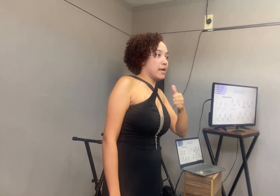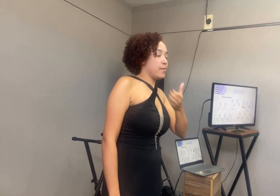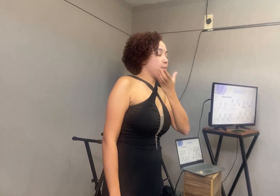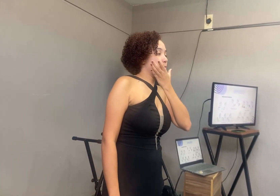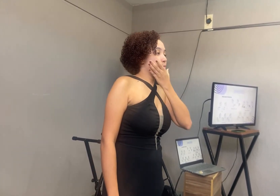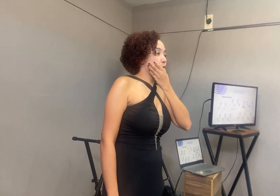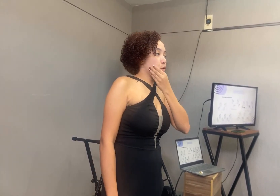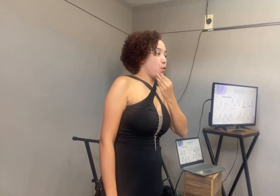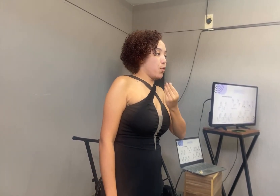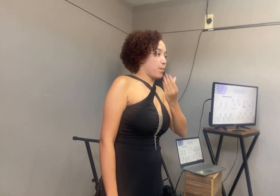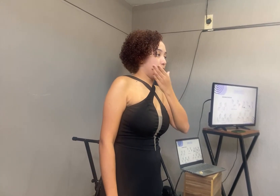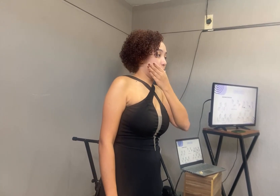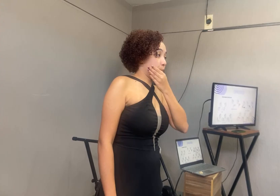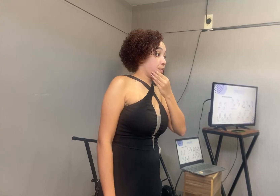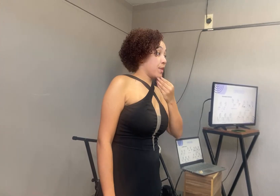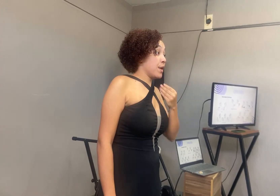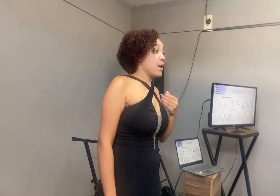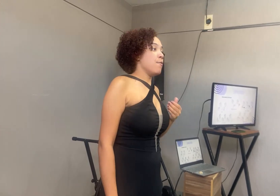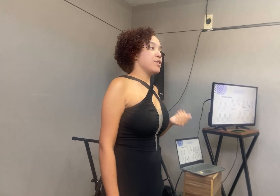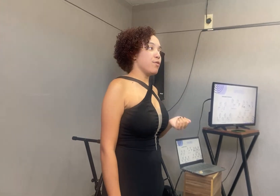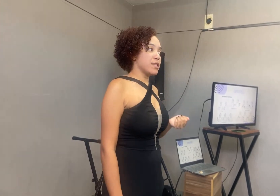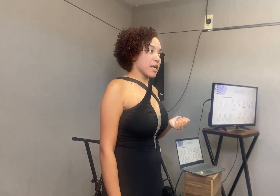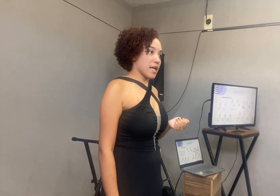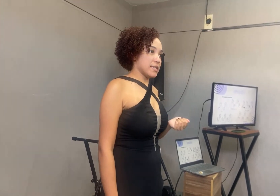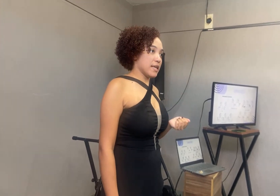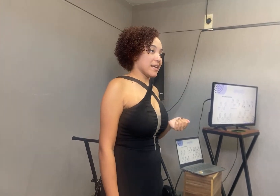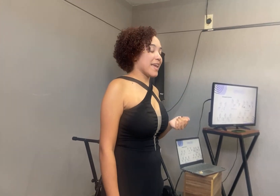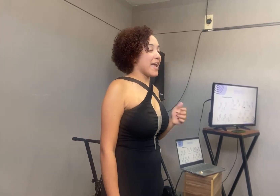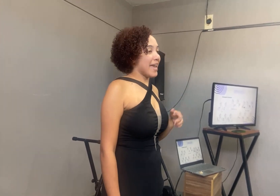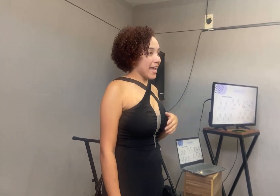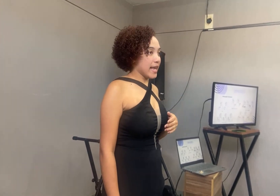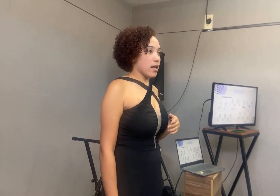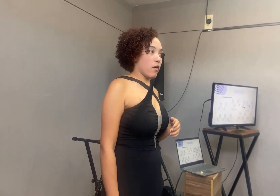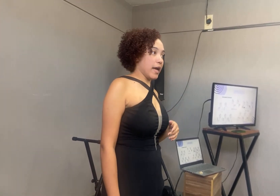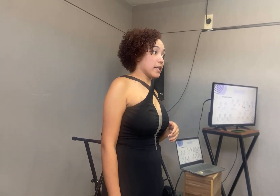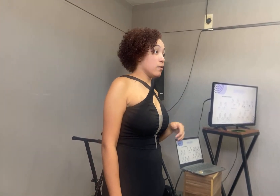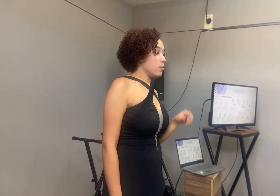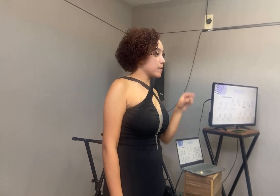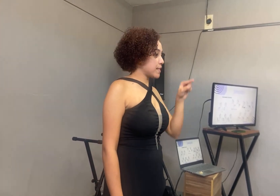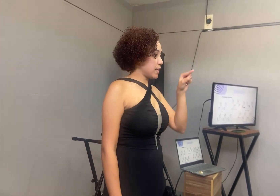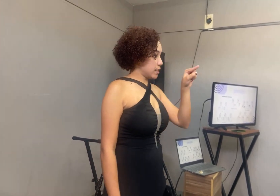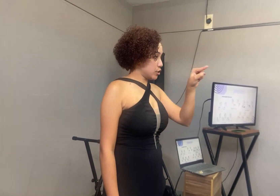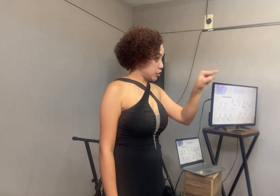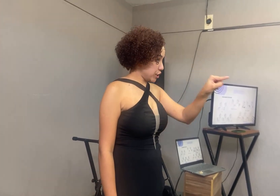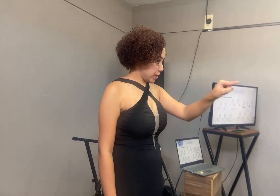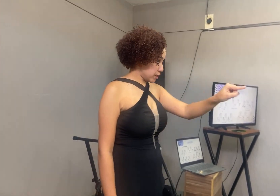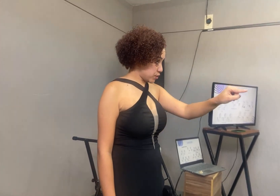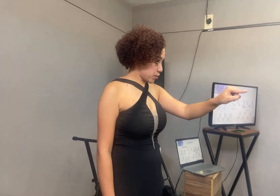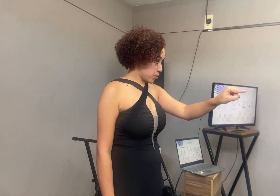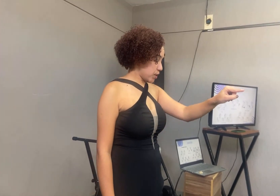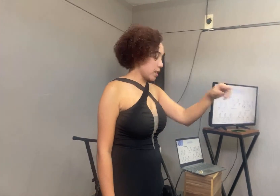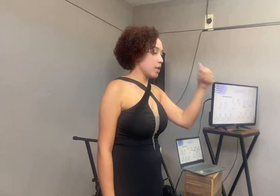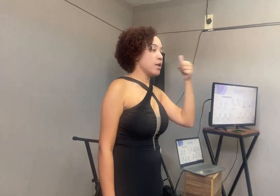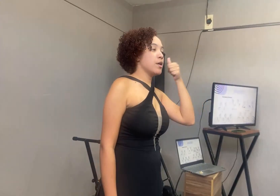Mulher, homem. Se você quer dizer que é ele ou ela, você direciona,